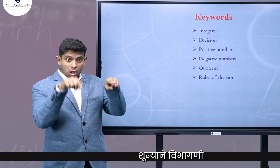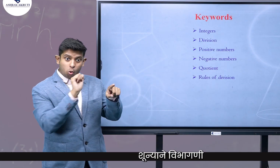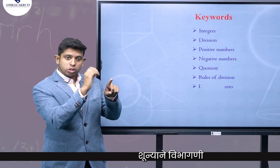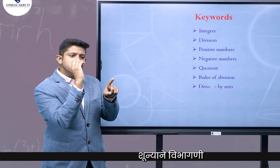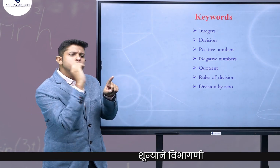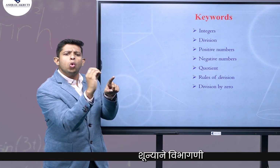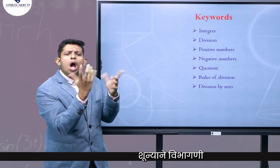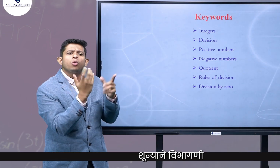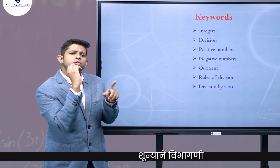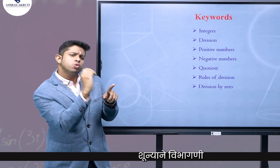शून्यांचे विभागणी,